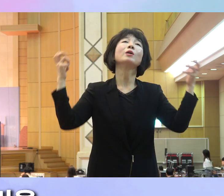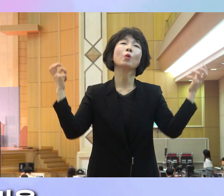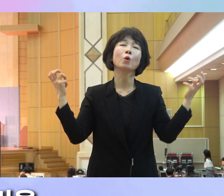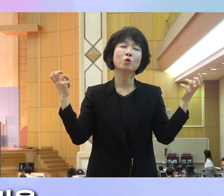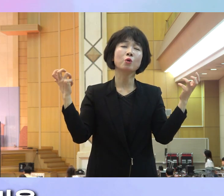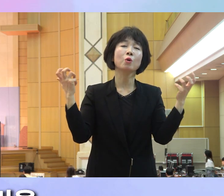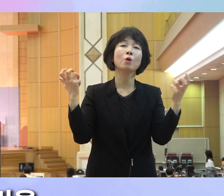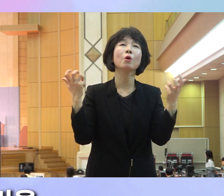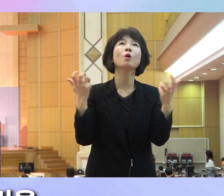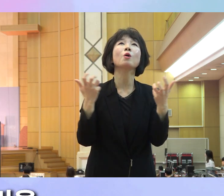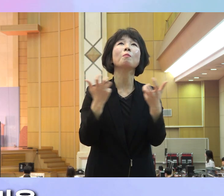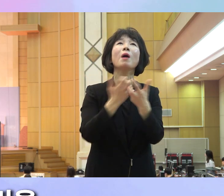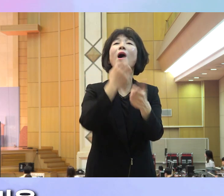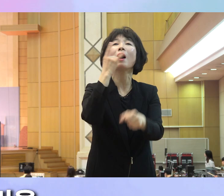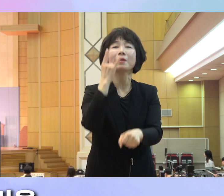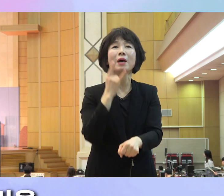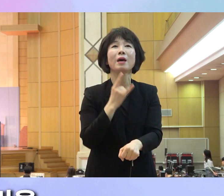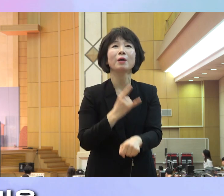나에게도